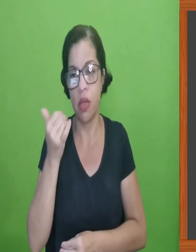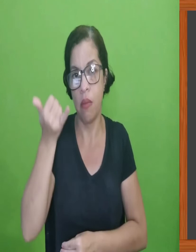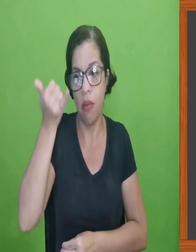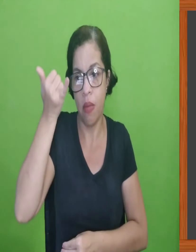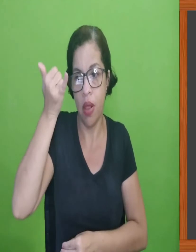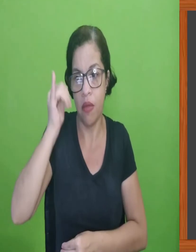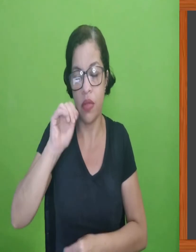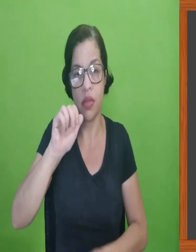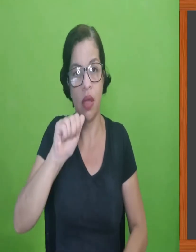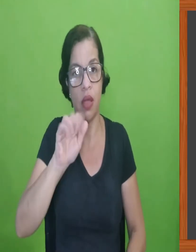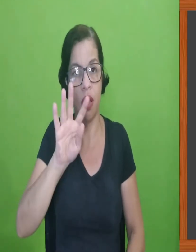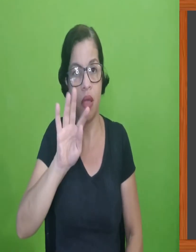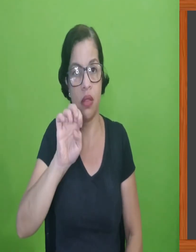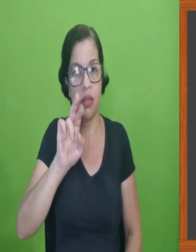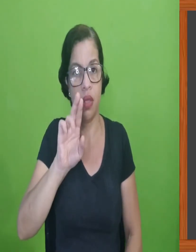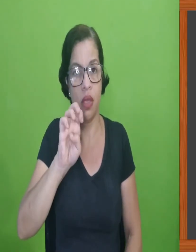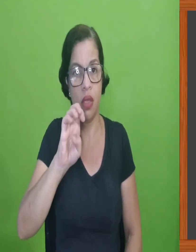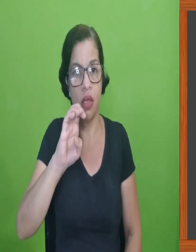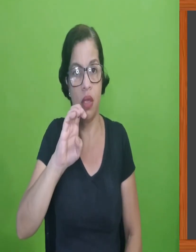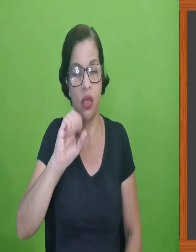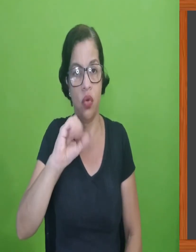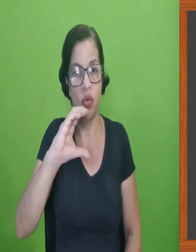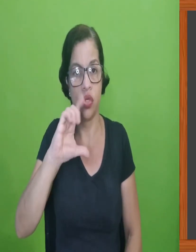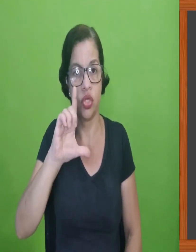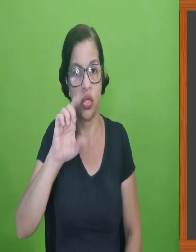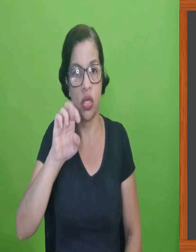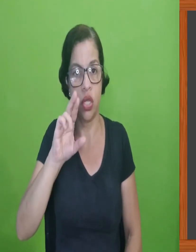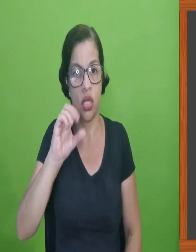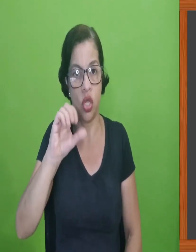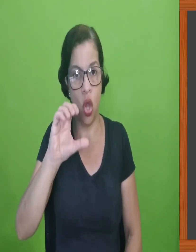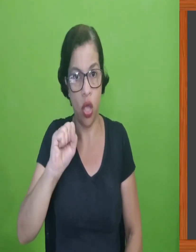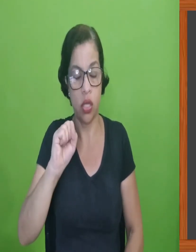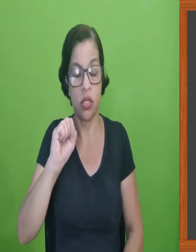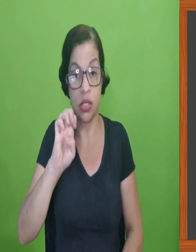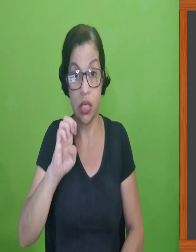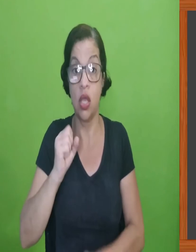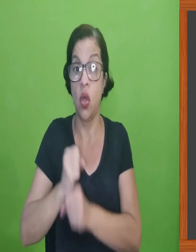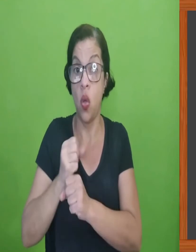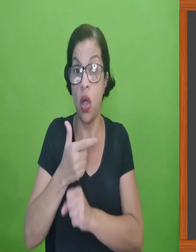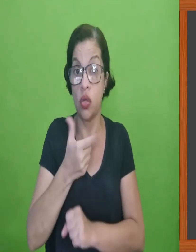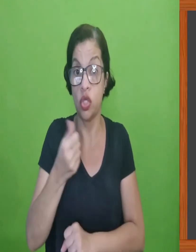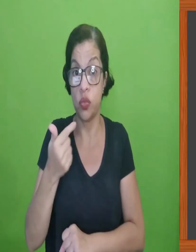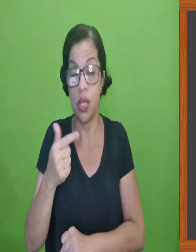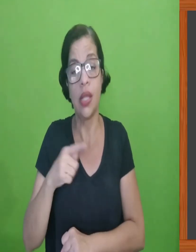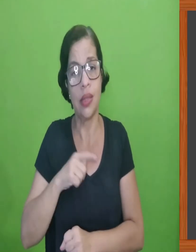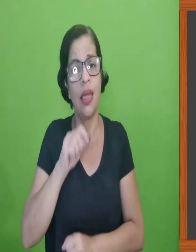Prevenção da Aterosclerose de 2017. Existem aplicativos com esses